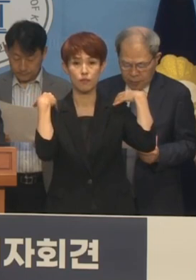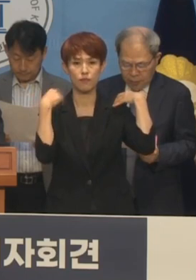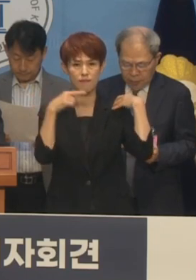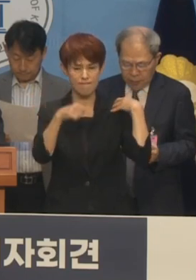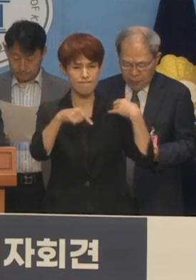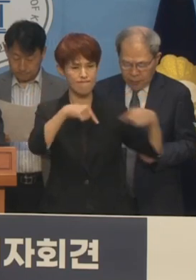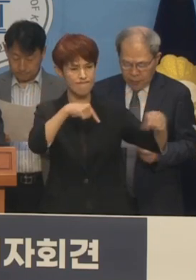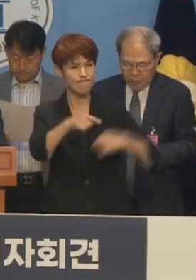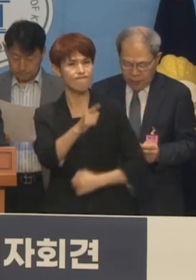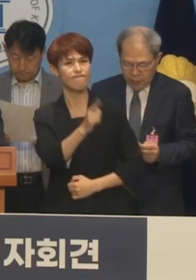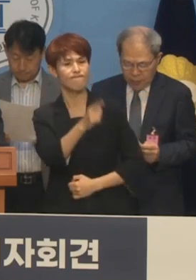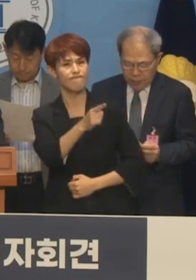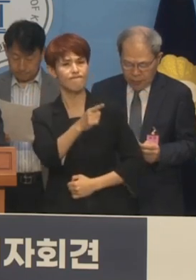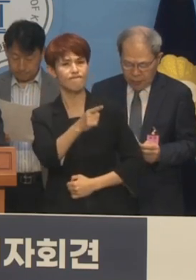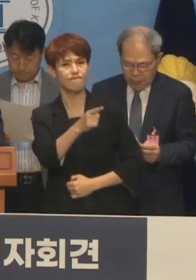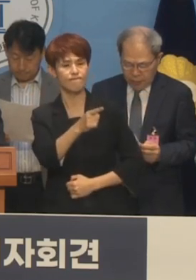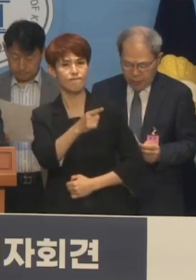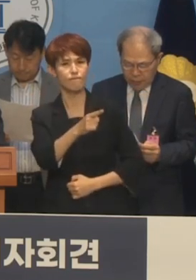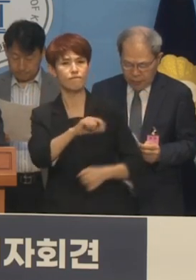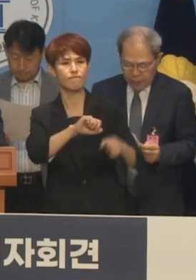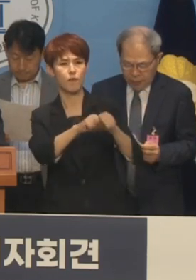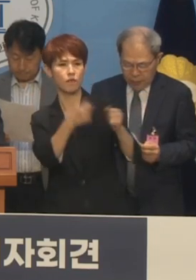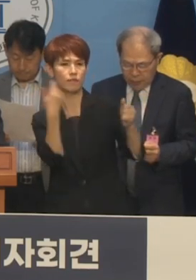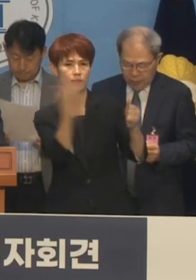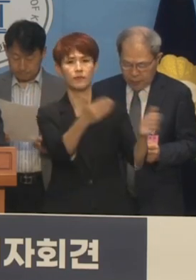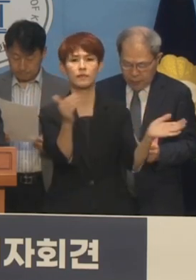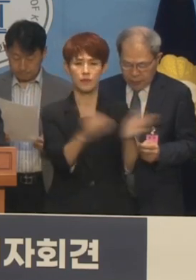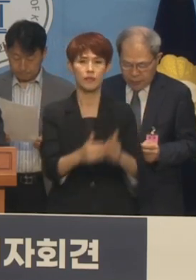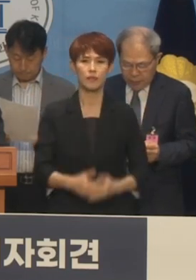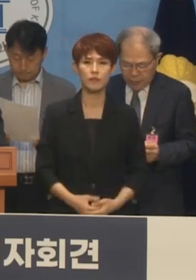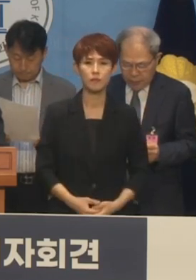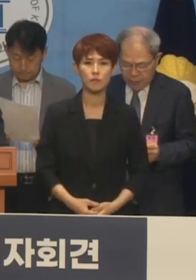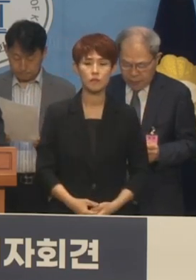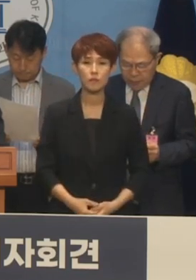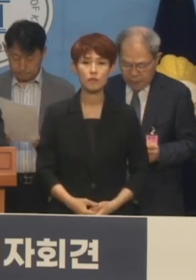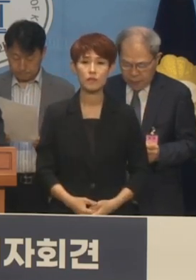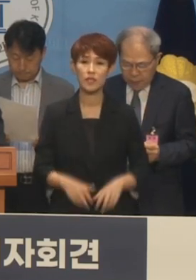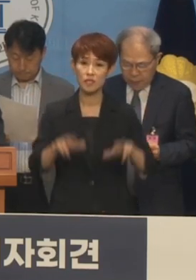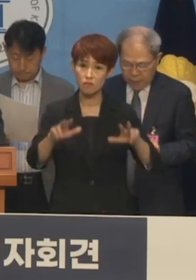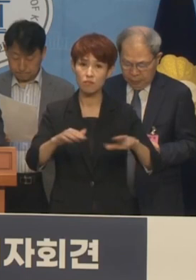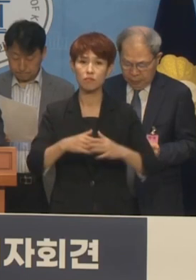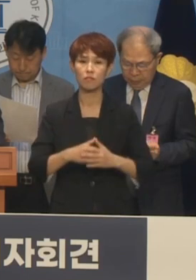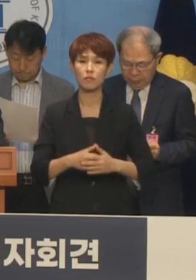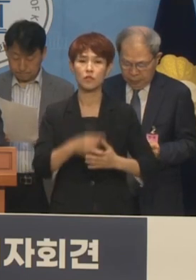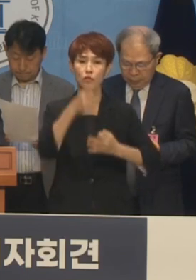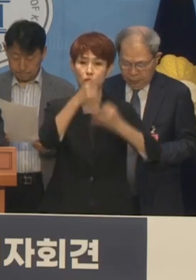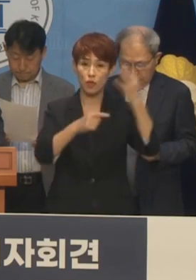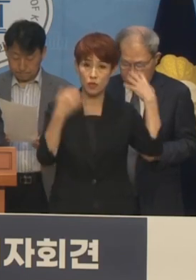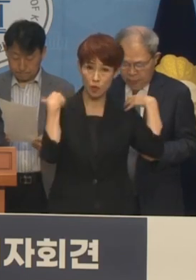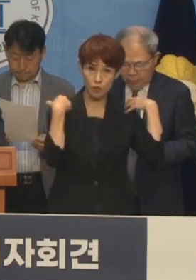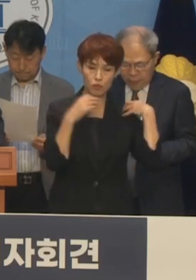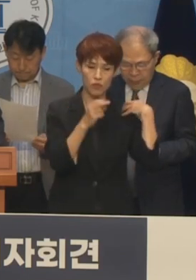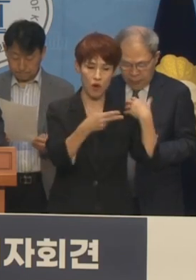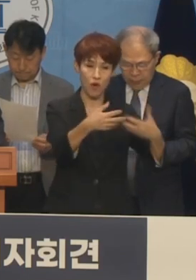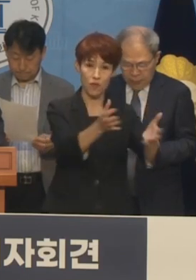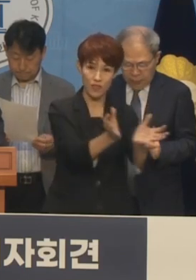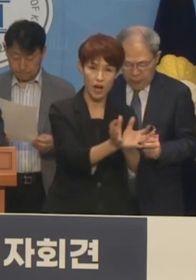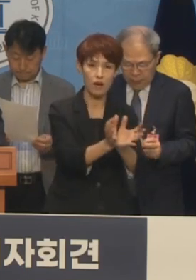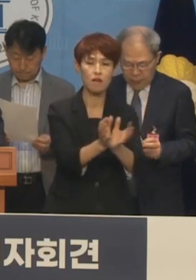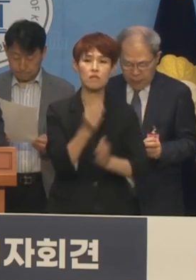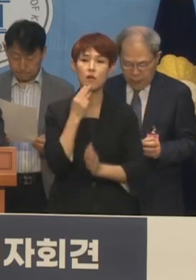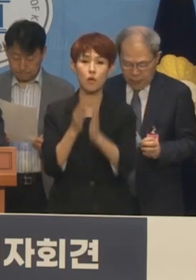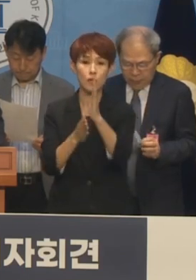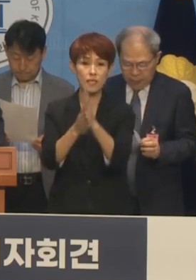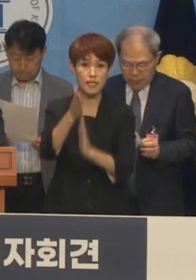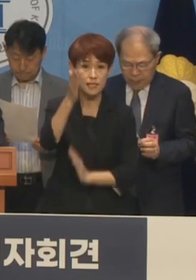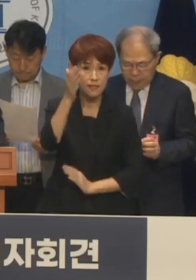실정과 역사 퇴행을 준엄하게 심판했다. 이제 윤석열 정부와 여당 그리고 오세훈